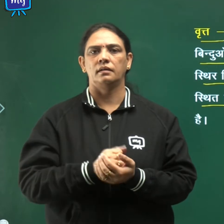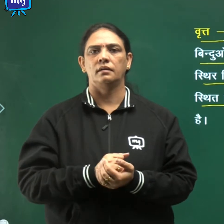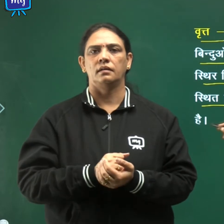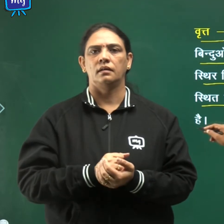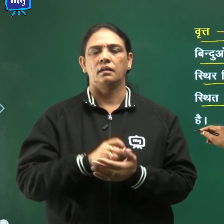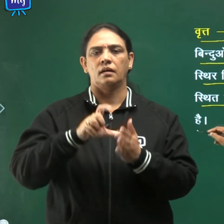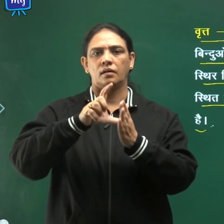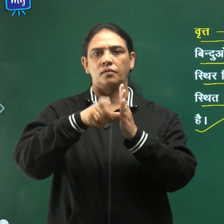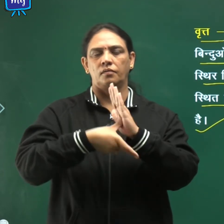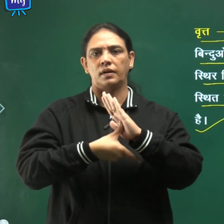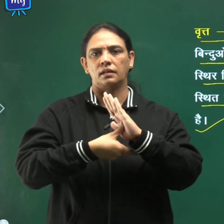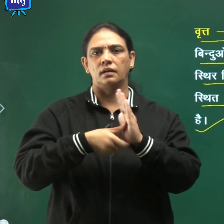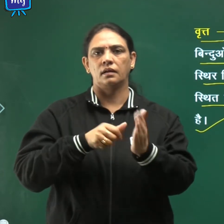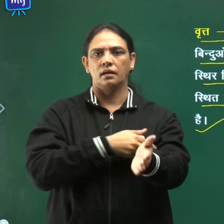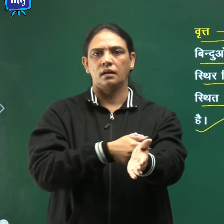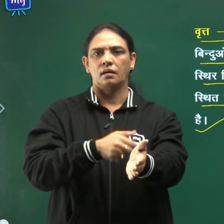व्रत कहलाता है।